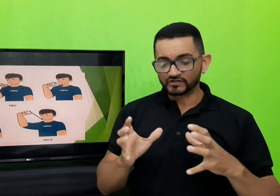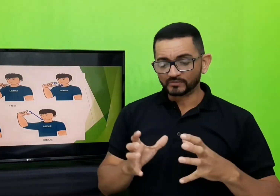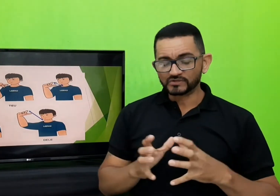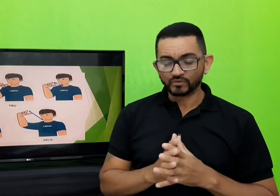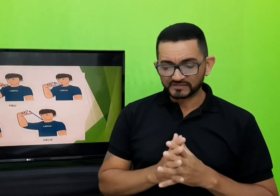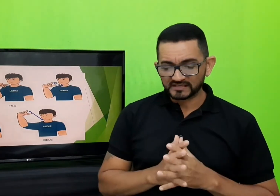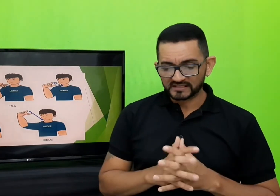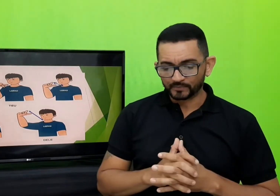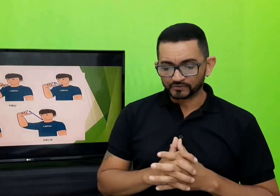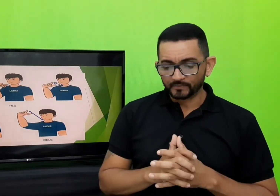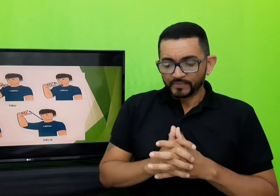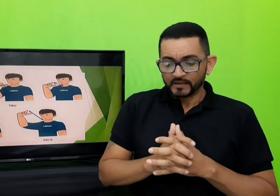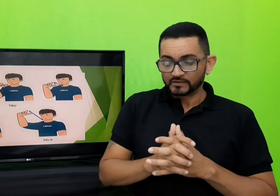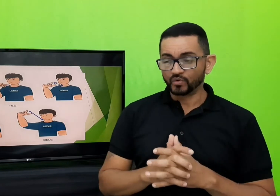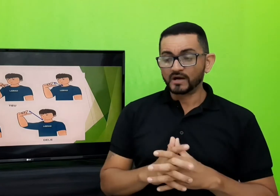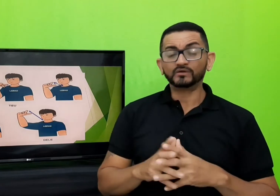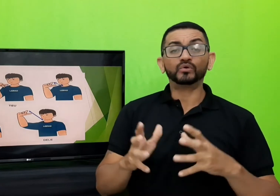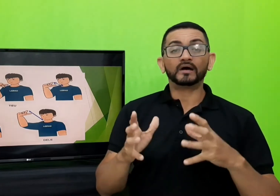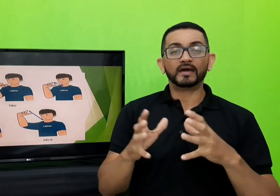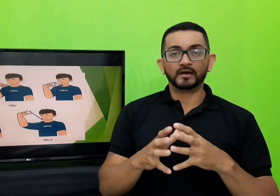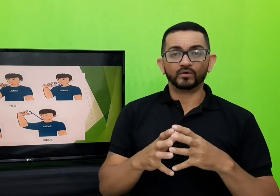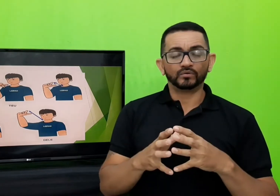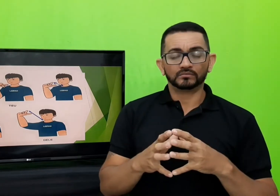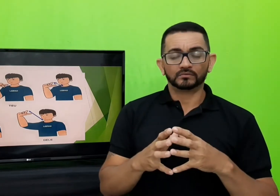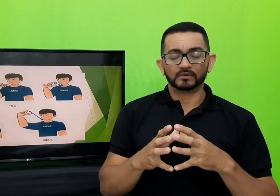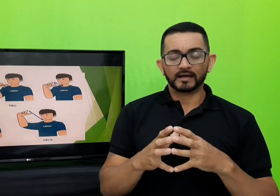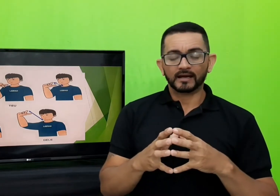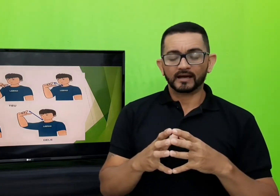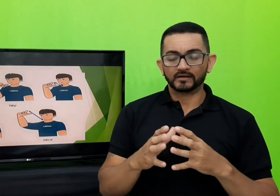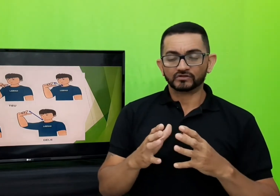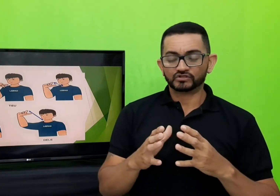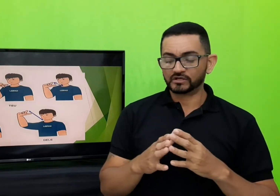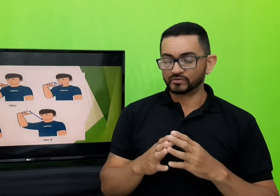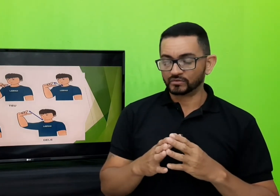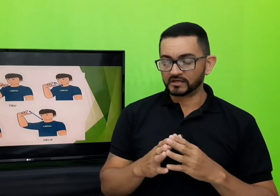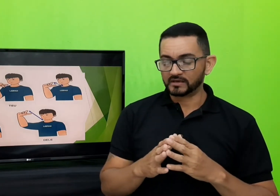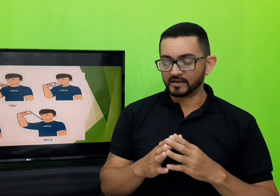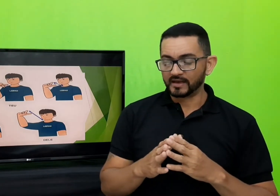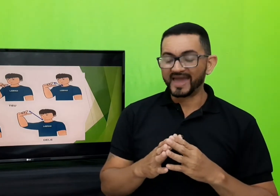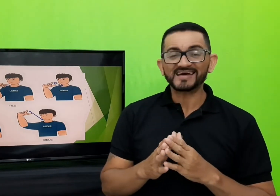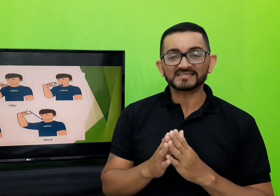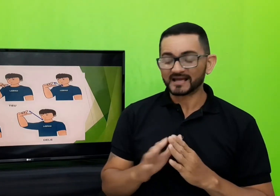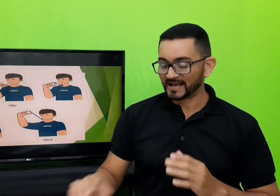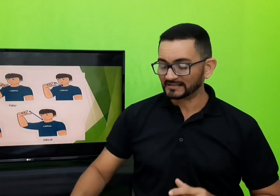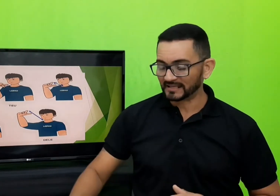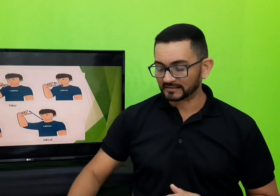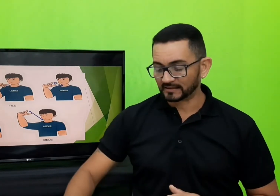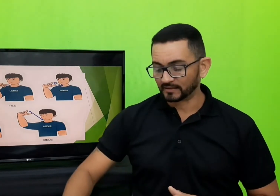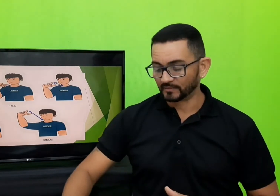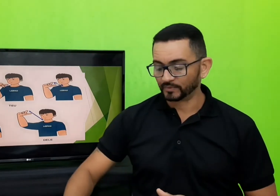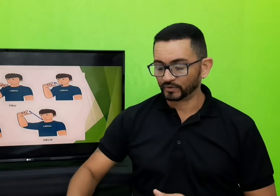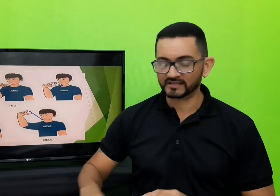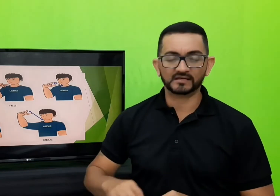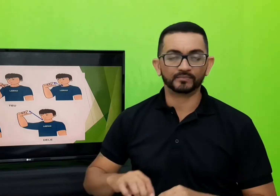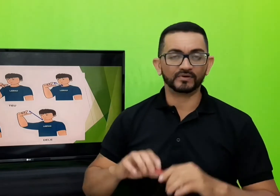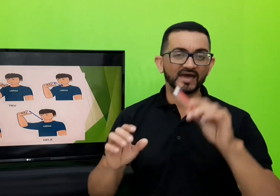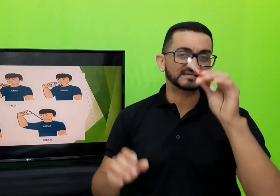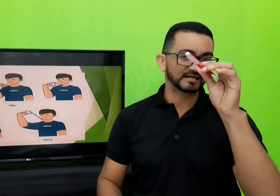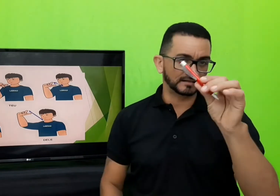vejamos alguns exemplos. Quando eu digo que essa caneta, por exemplo, essa